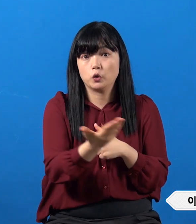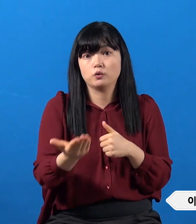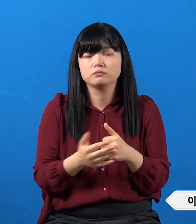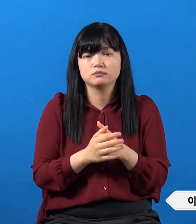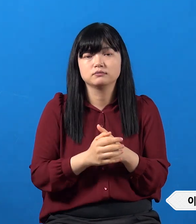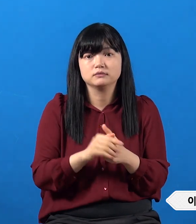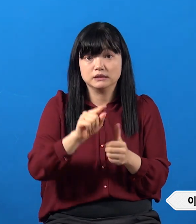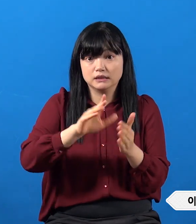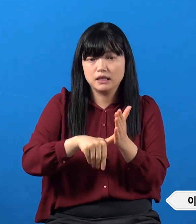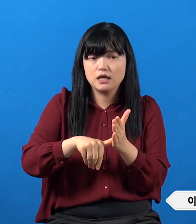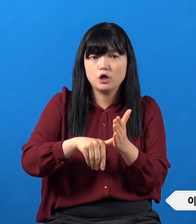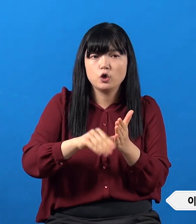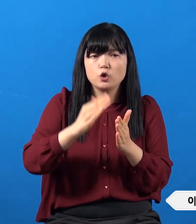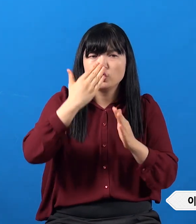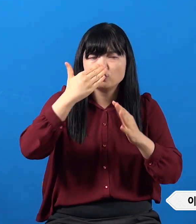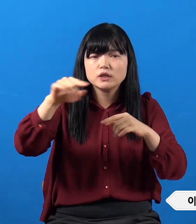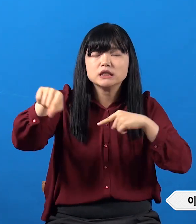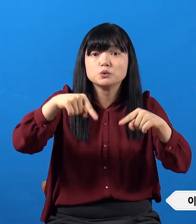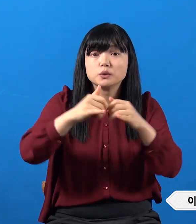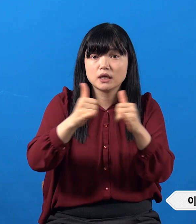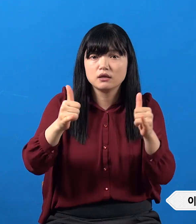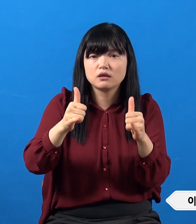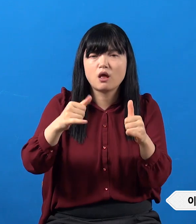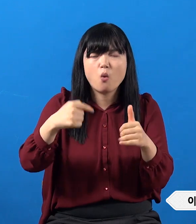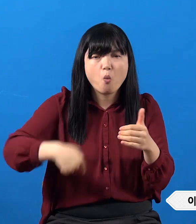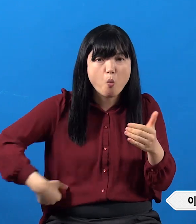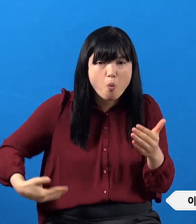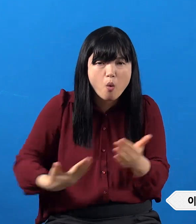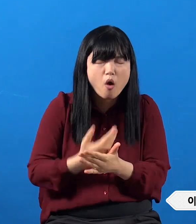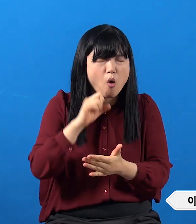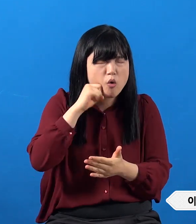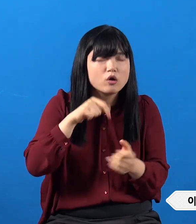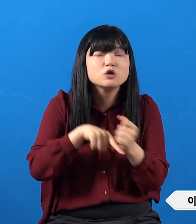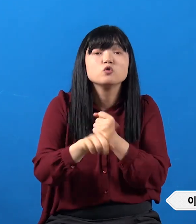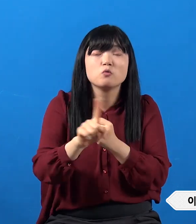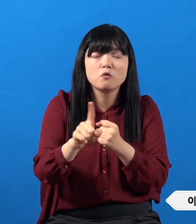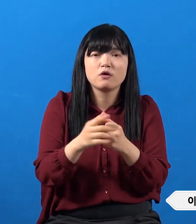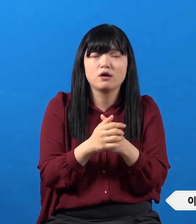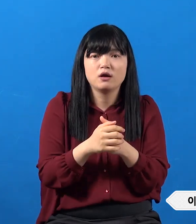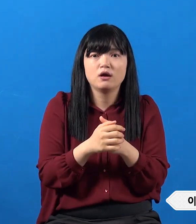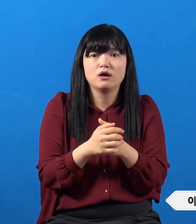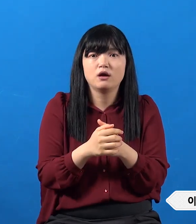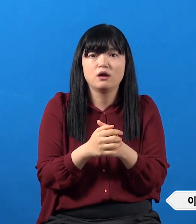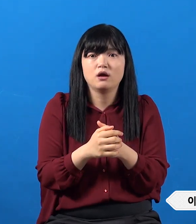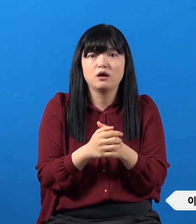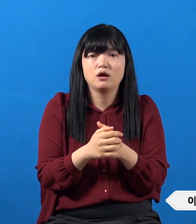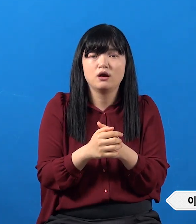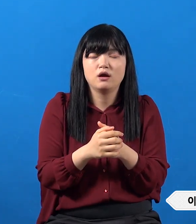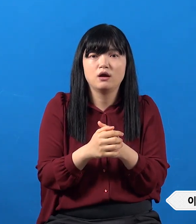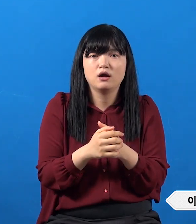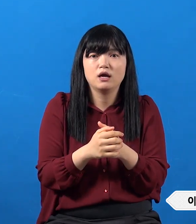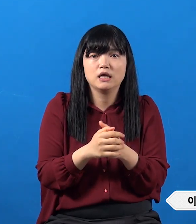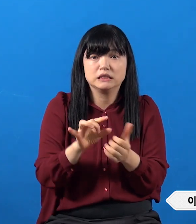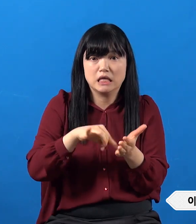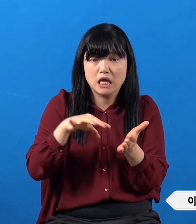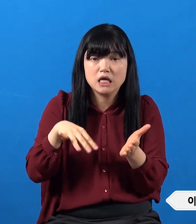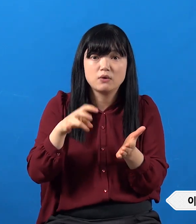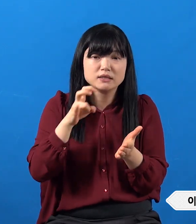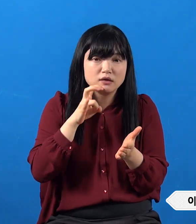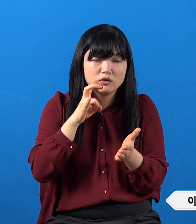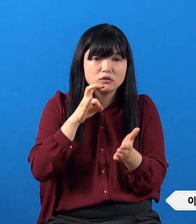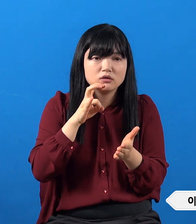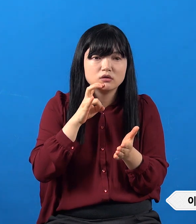여러분, 당시에 유태 지도자들에게 회개가 어려웠던 이유가 뭘까요? 반대로 세리와 창녀들에게는